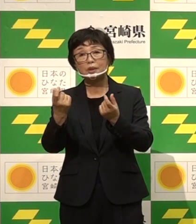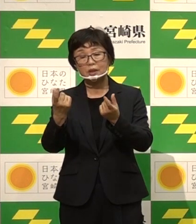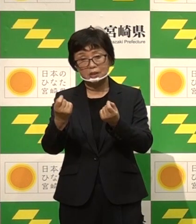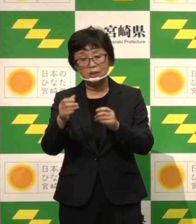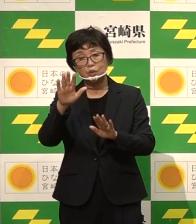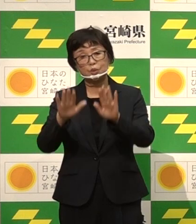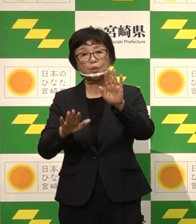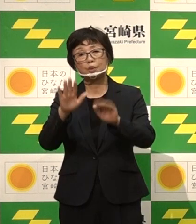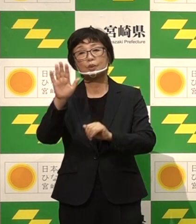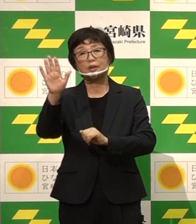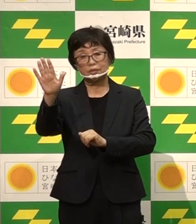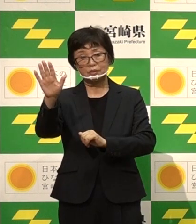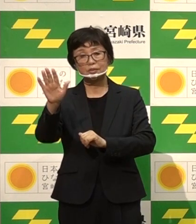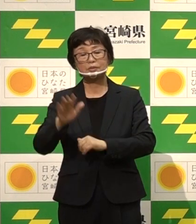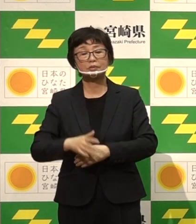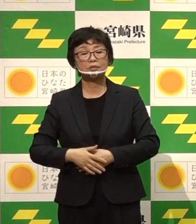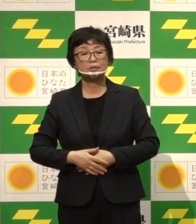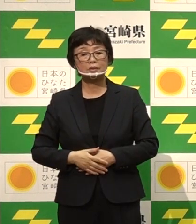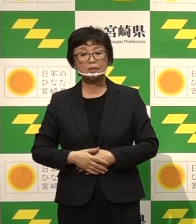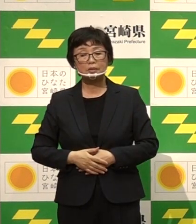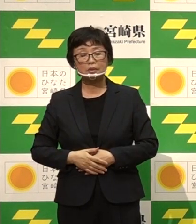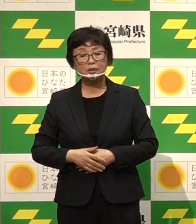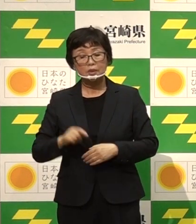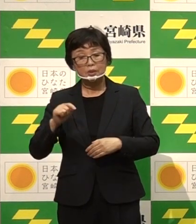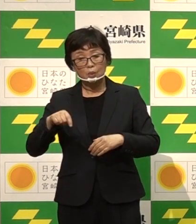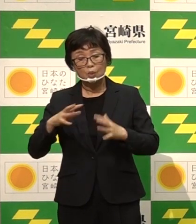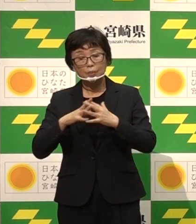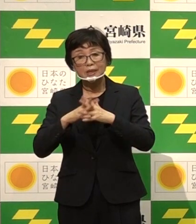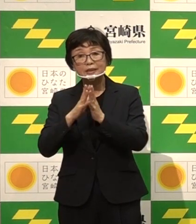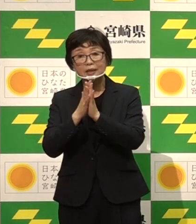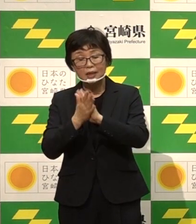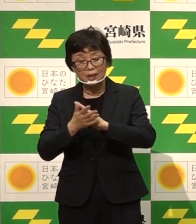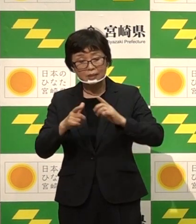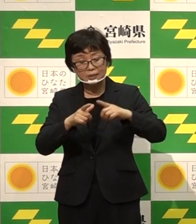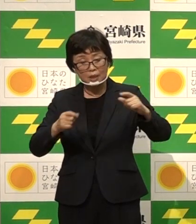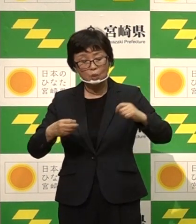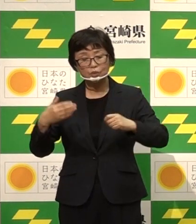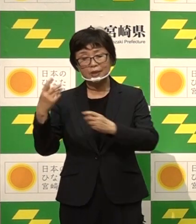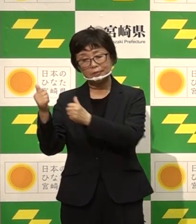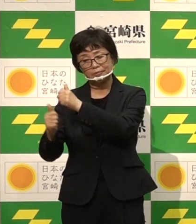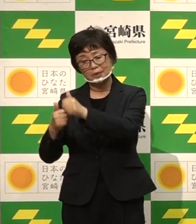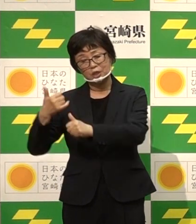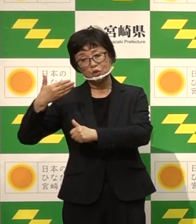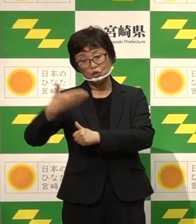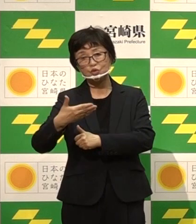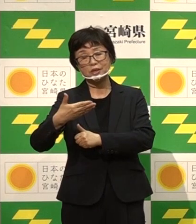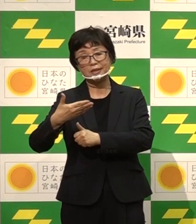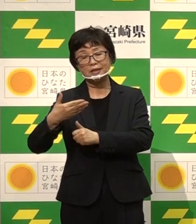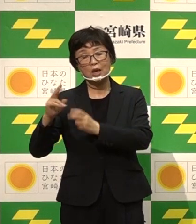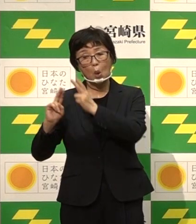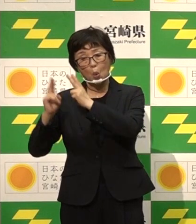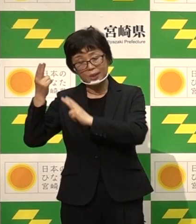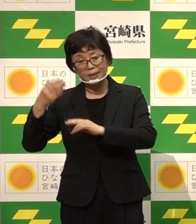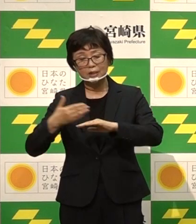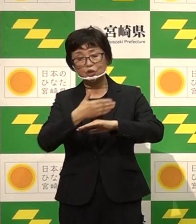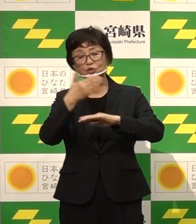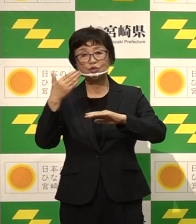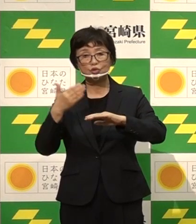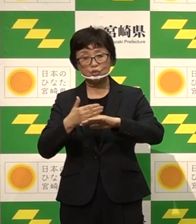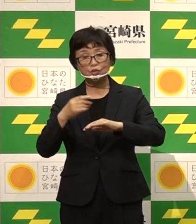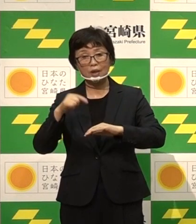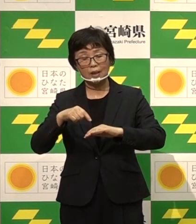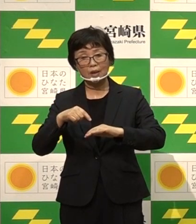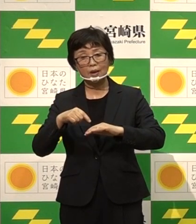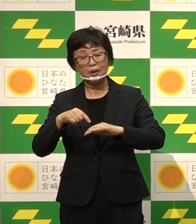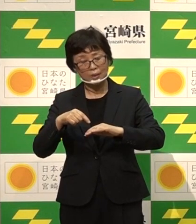状況でありまして、今この宮崎の数字が全国9位、引き続き沖縄、九州が、